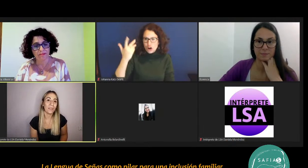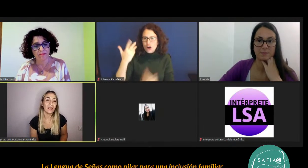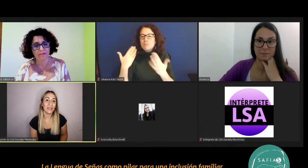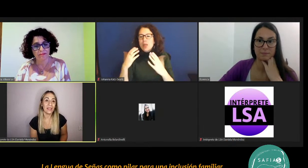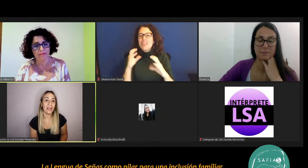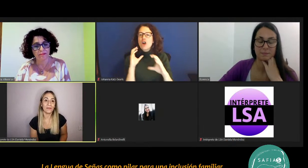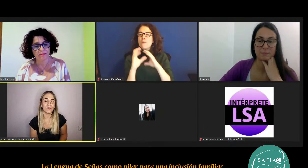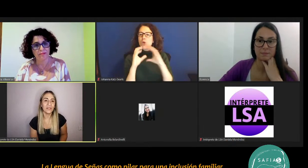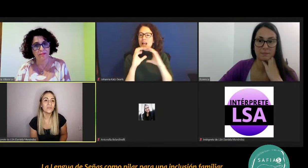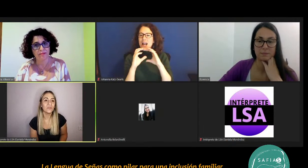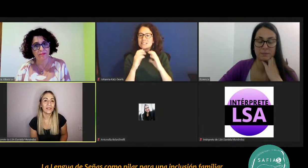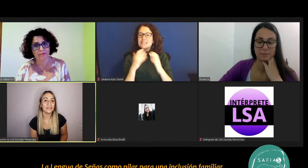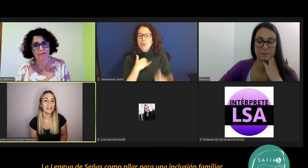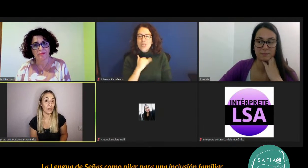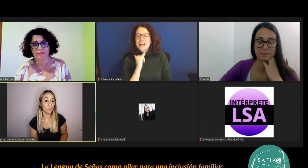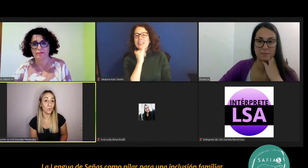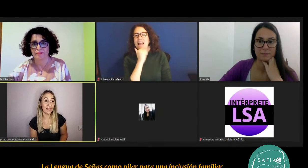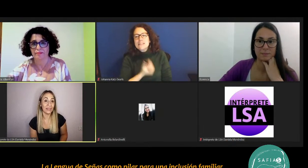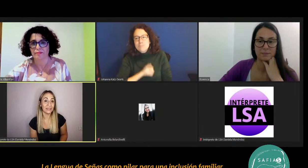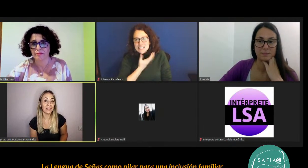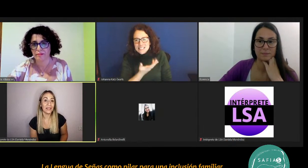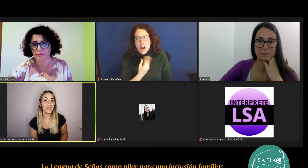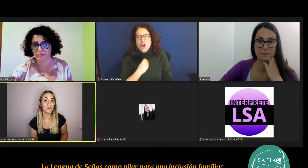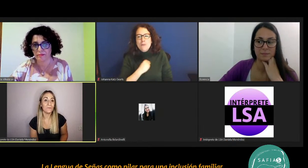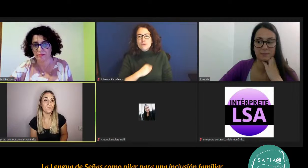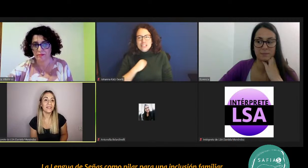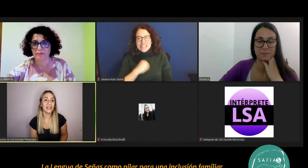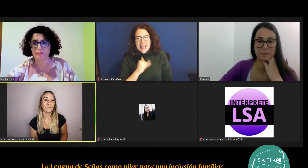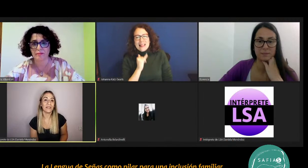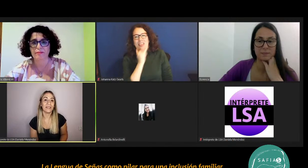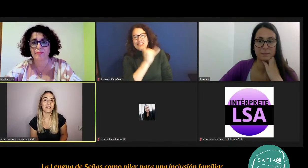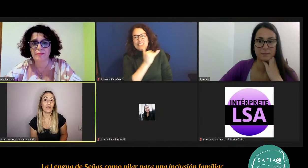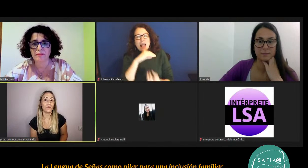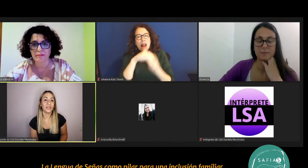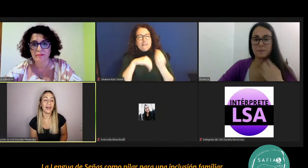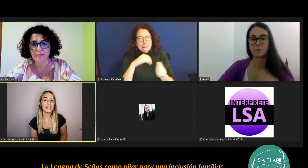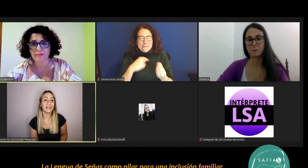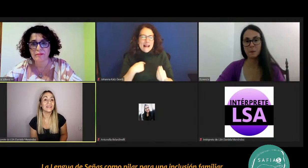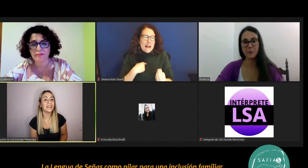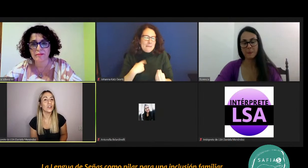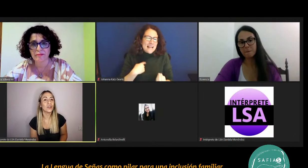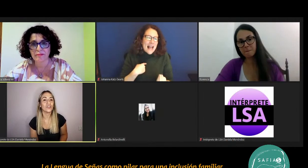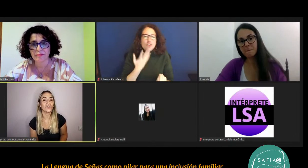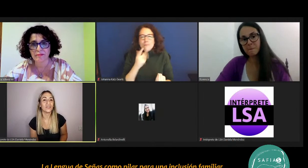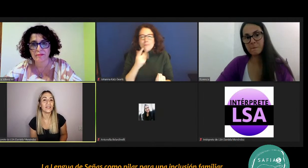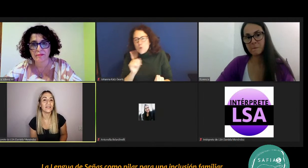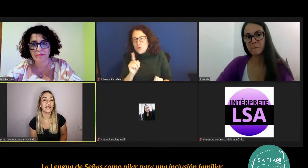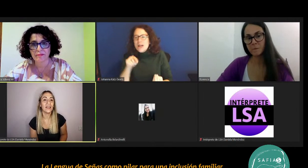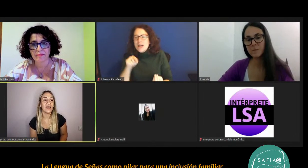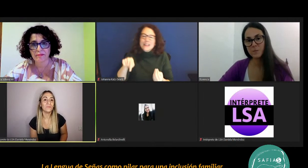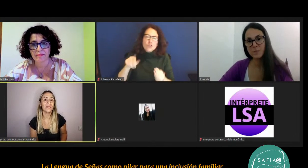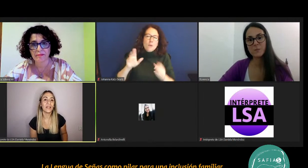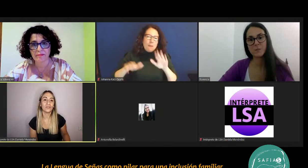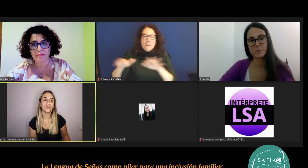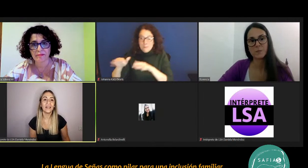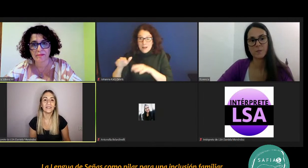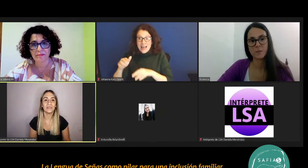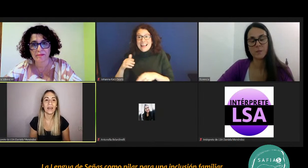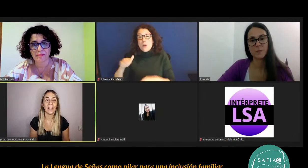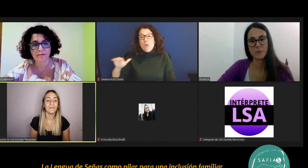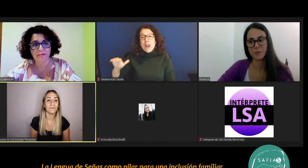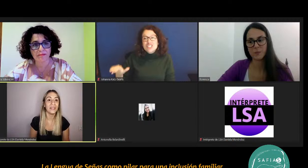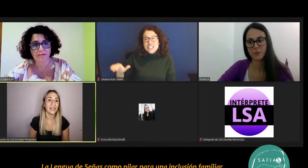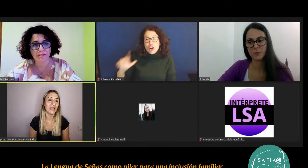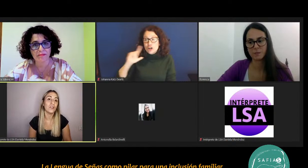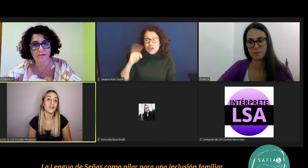De que las personas sordas, adultas, empiecen a expresarse, a comunicarse, a decir lo que ellos sienten, empiecen a contarles